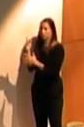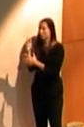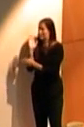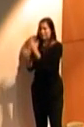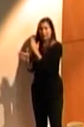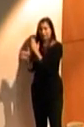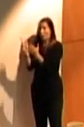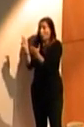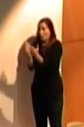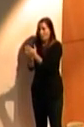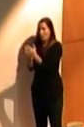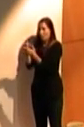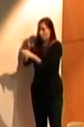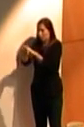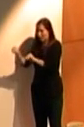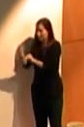ressentis-là dans l'espace public.